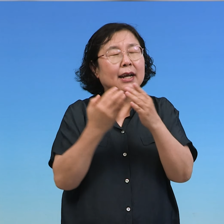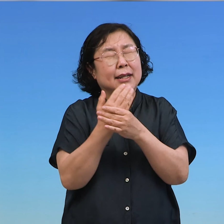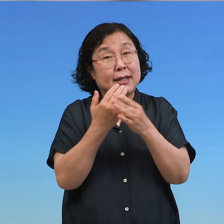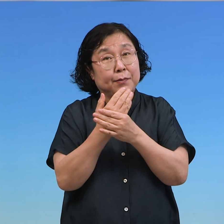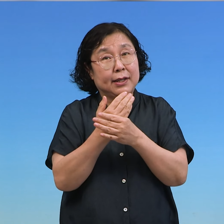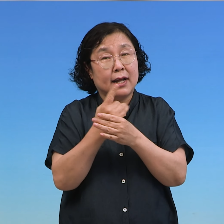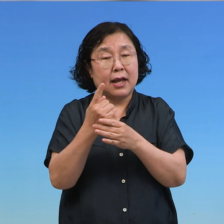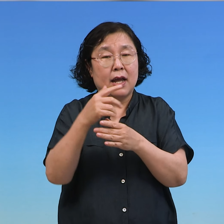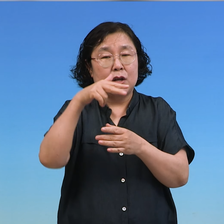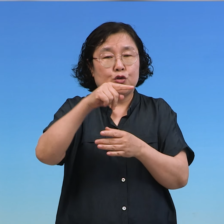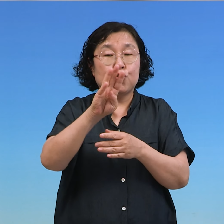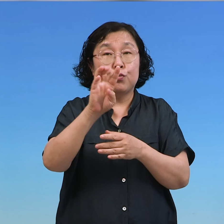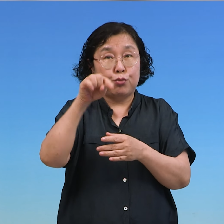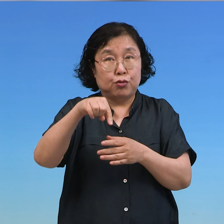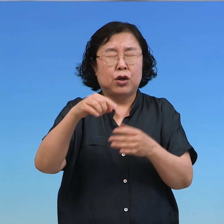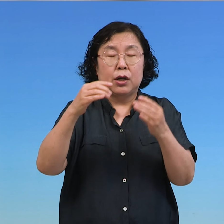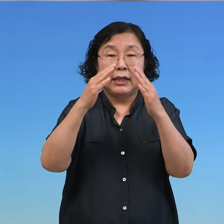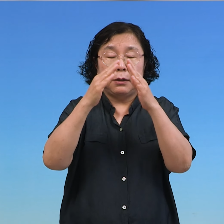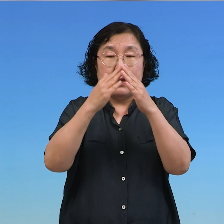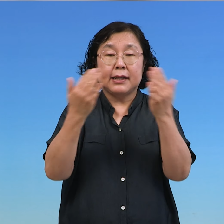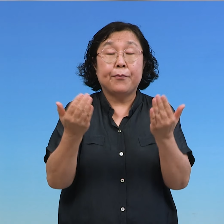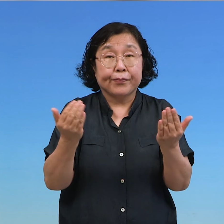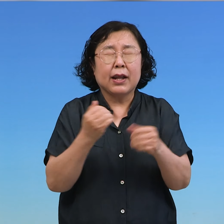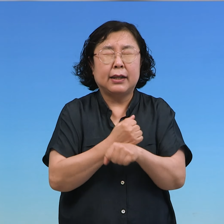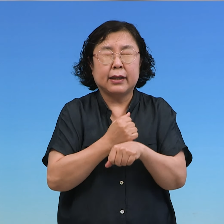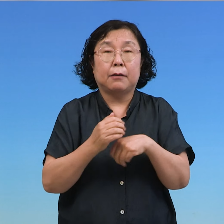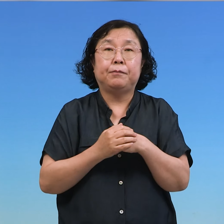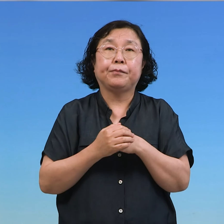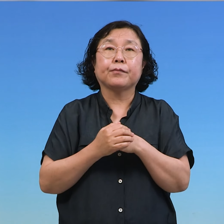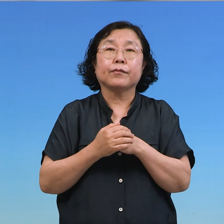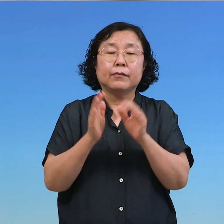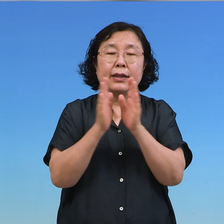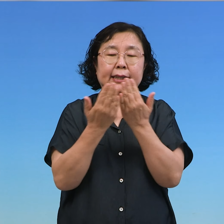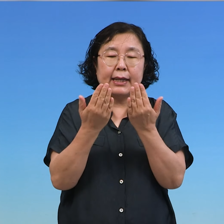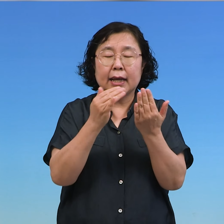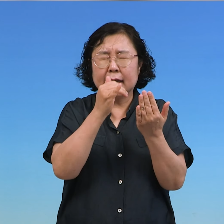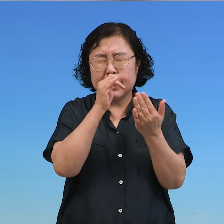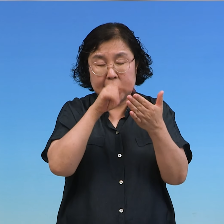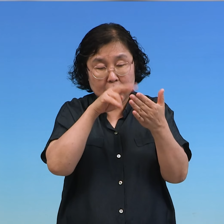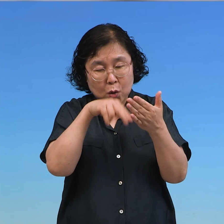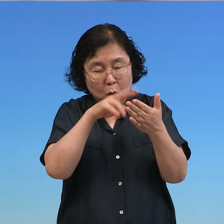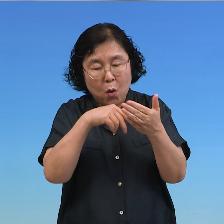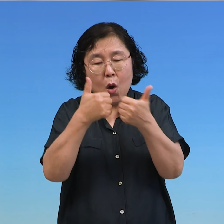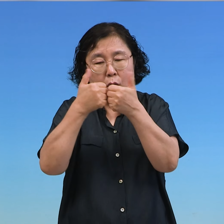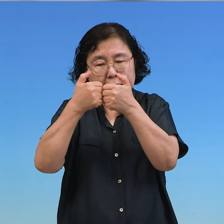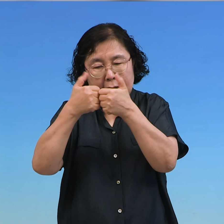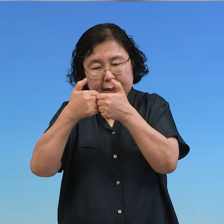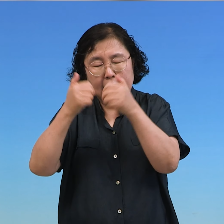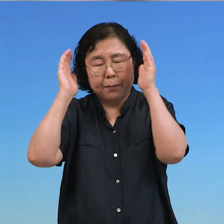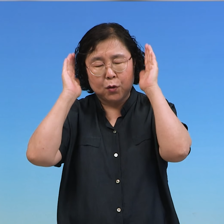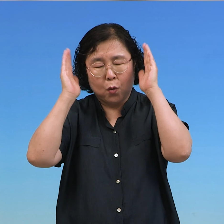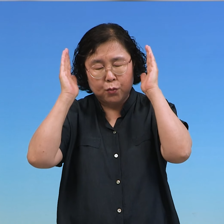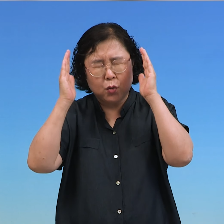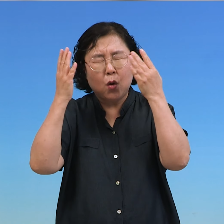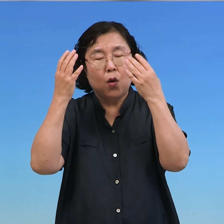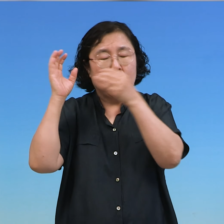그런데요 텀텀이 책을 읽고 공부를 하고 또 상담 공부도 계속 하시고 그래서